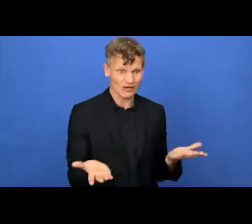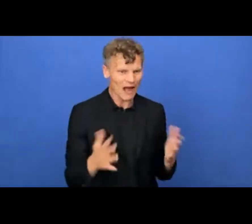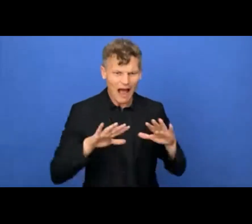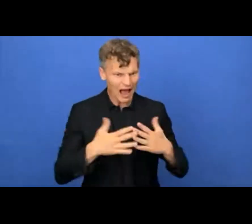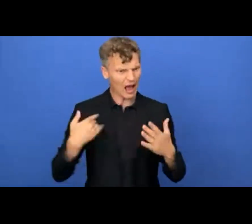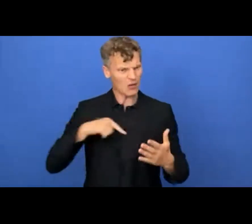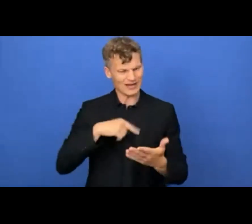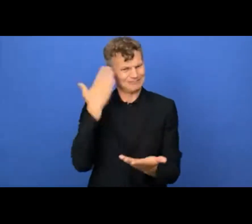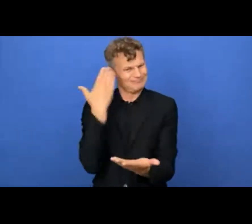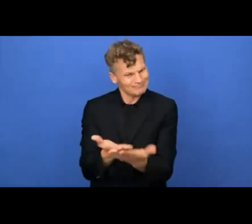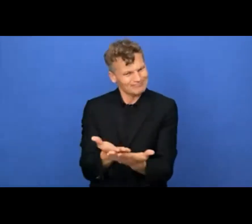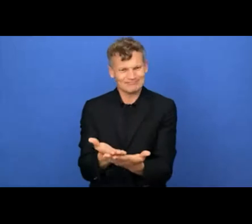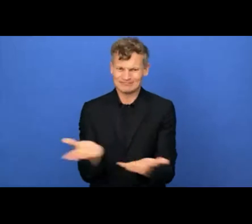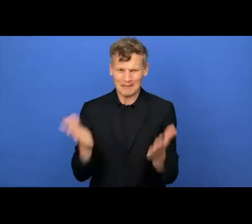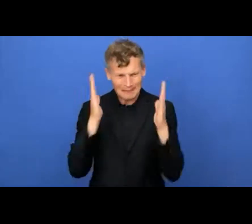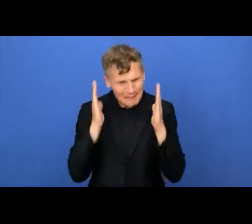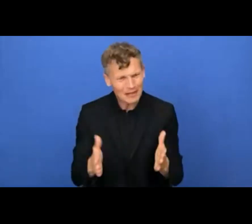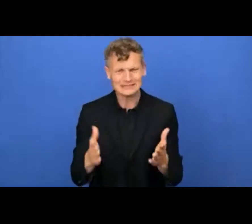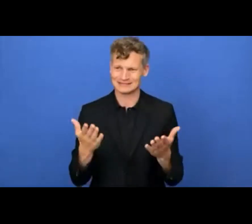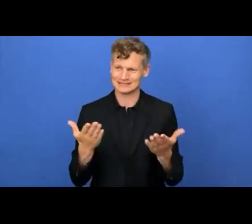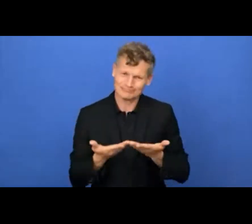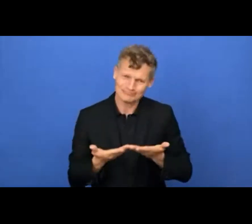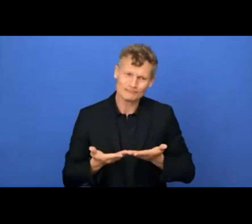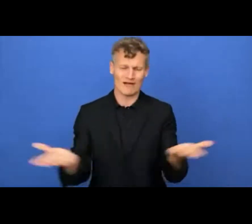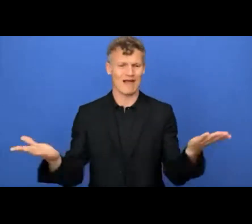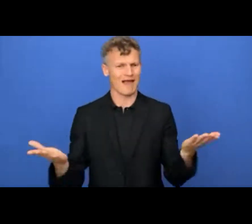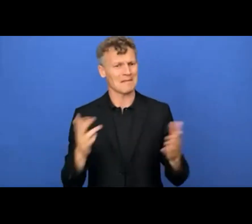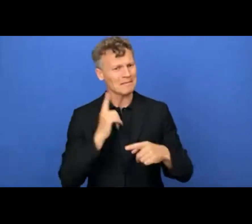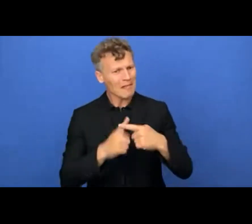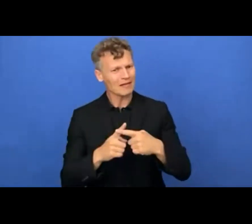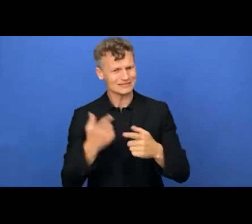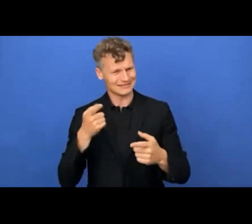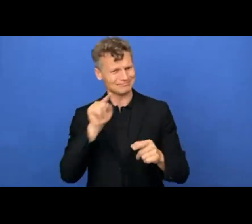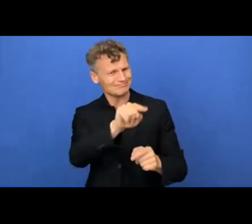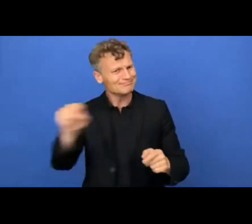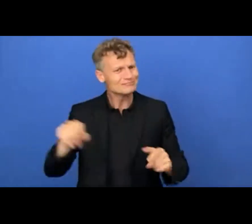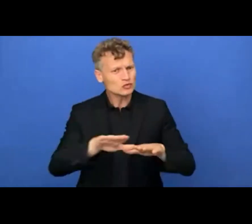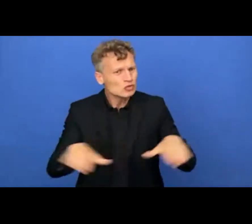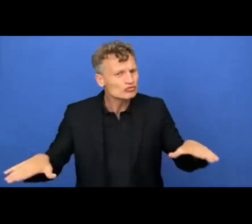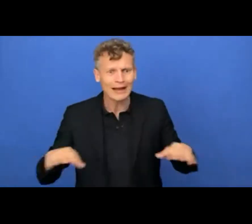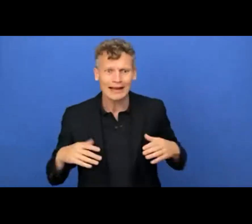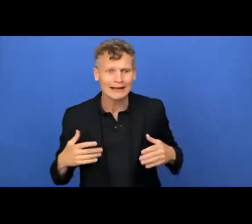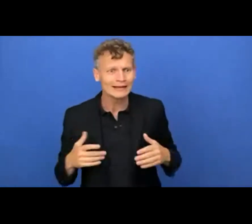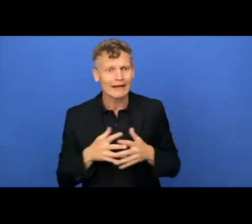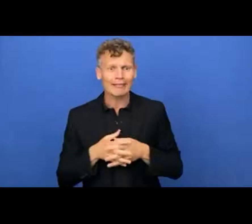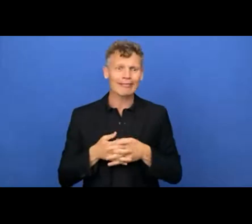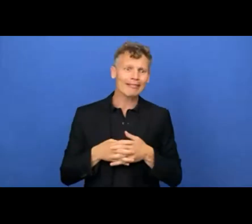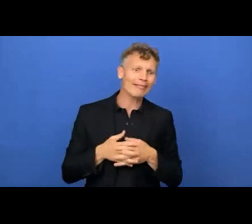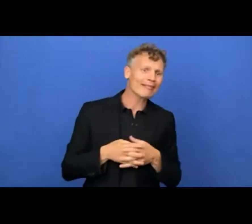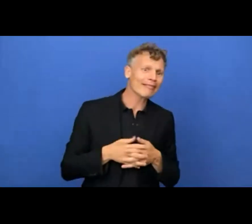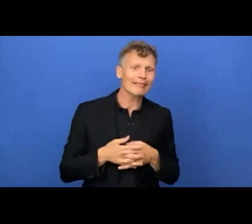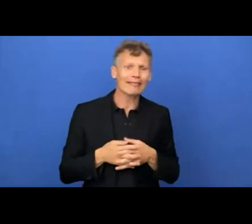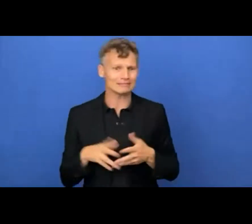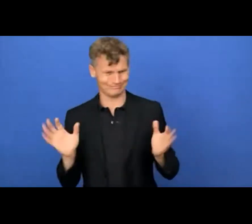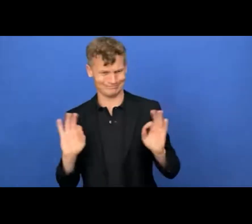se développe dans les années à venir, qu'il y ait des programmes de qualité et qui répondent aux besoins réels des enfants? Il y a encore beaucoup à